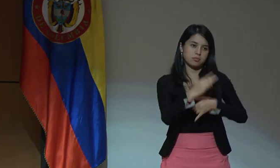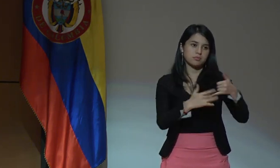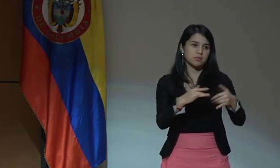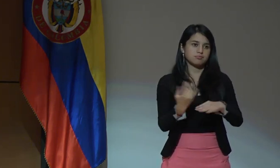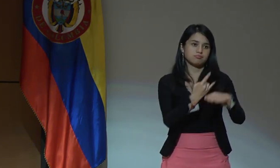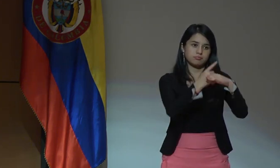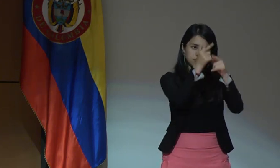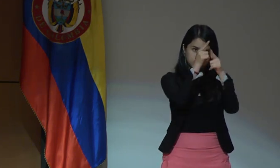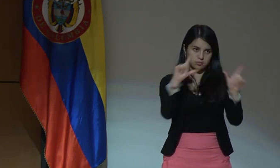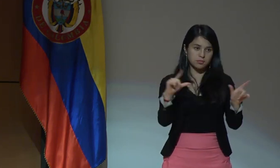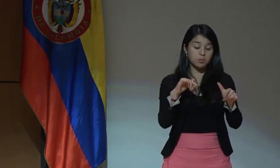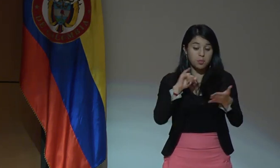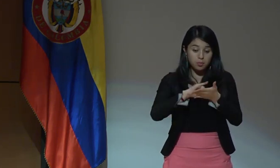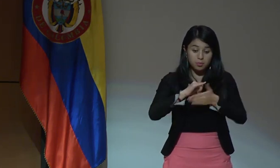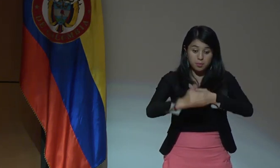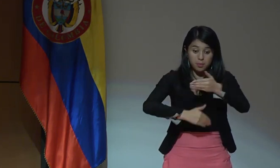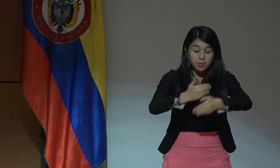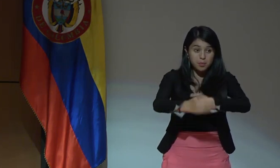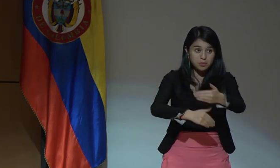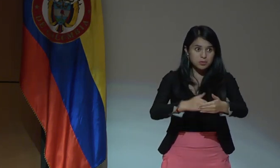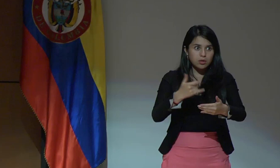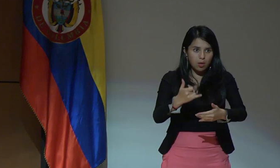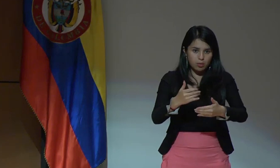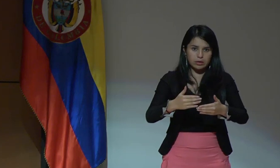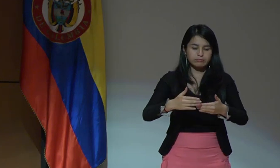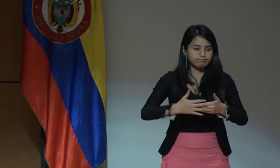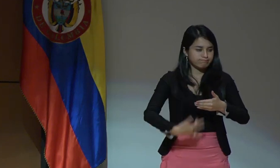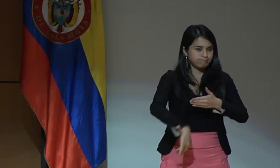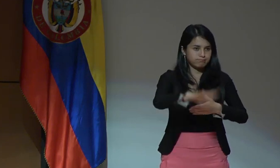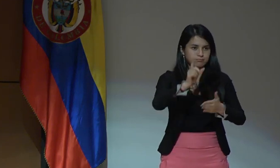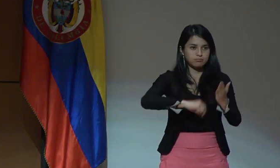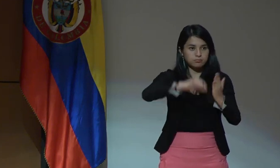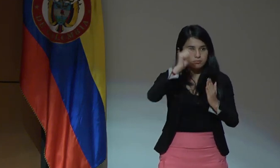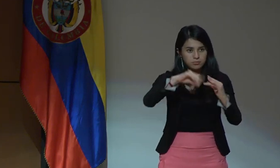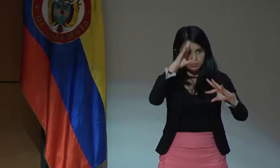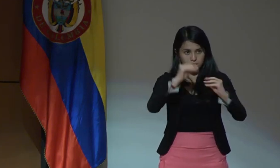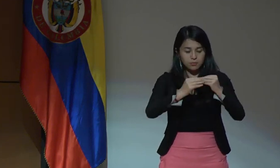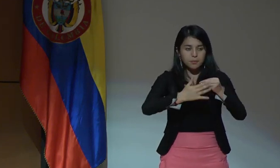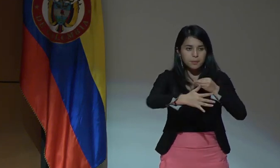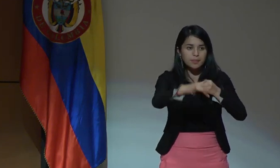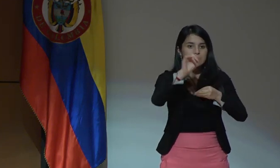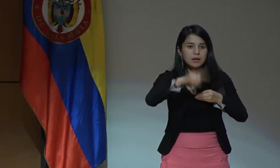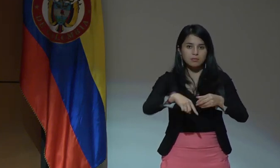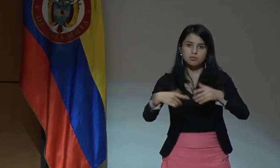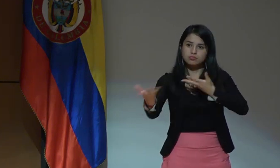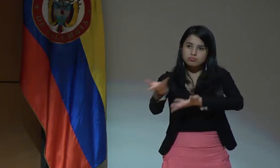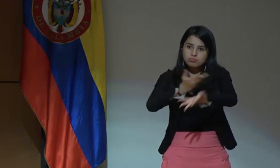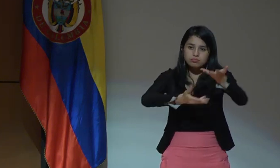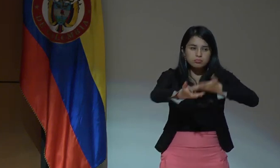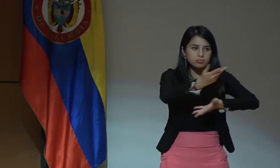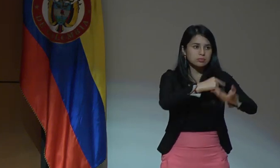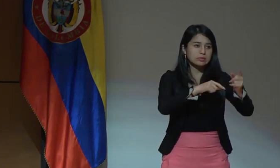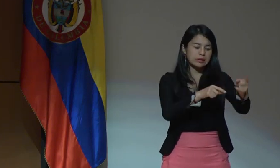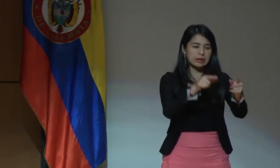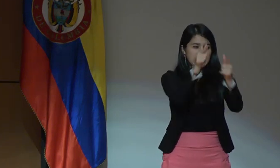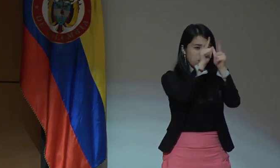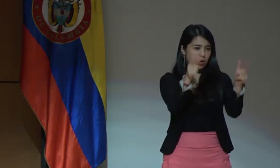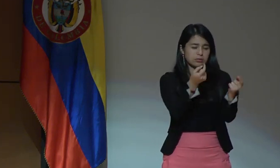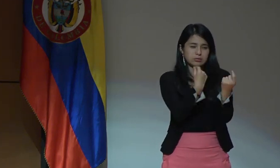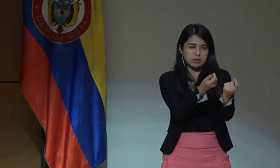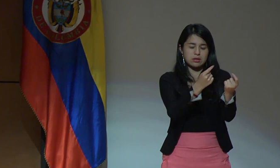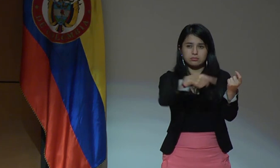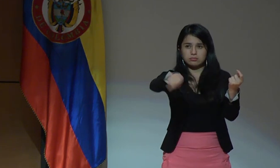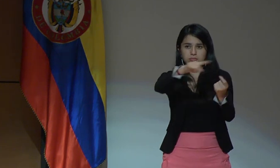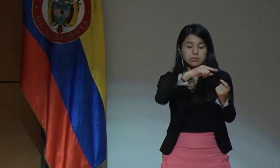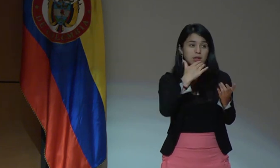Y por eso, en este proceso tan duro que se nos viene, tenemos que convivir también con personas de lenguaje muy agresivo y no